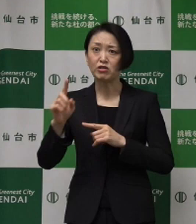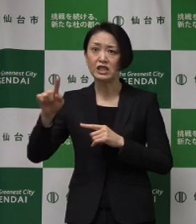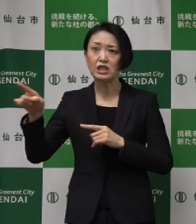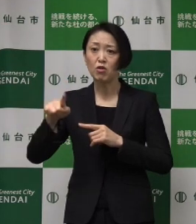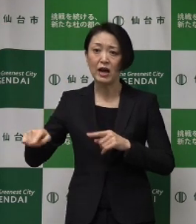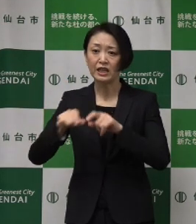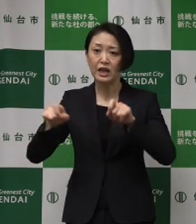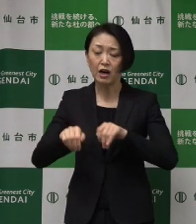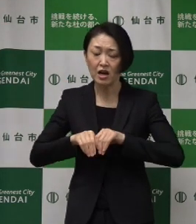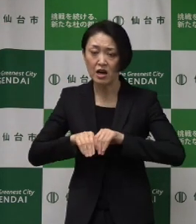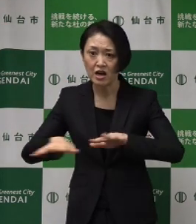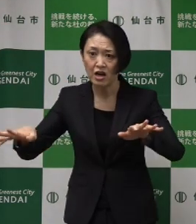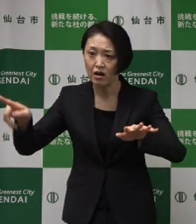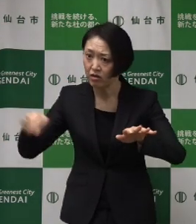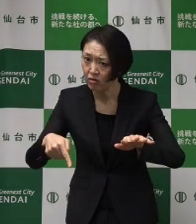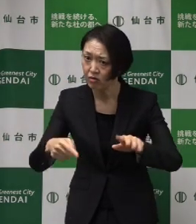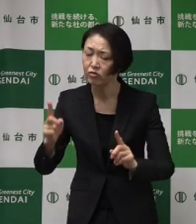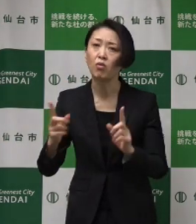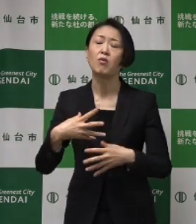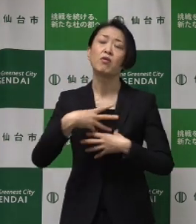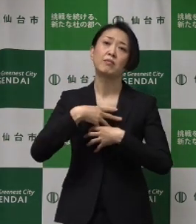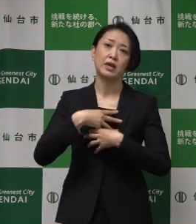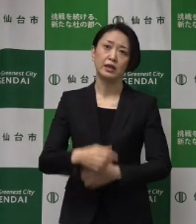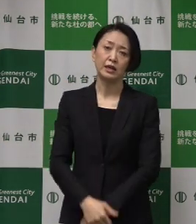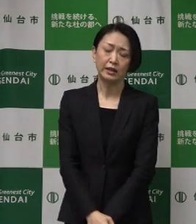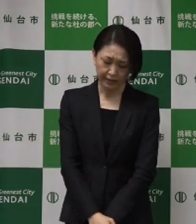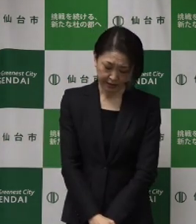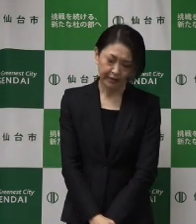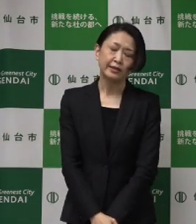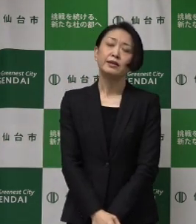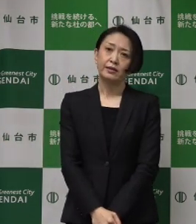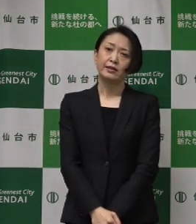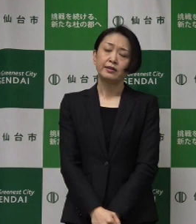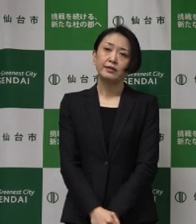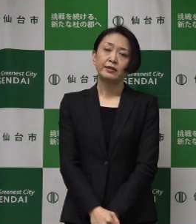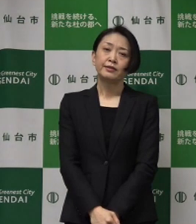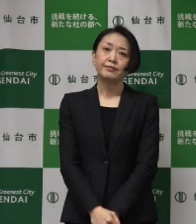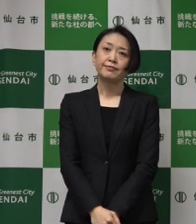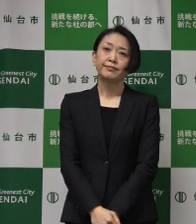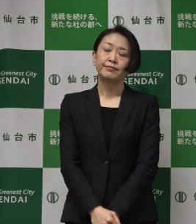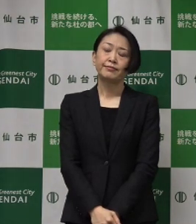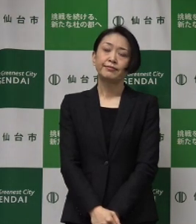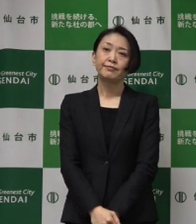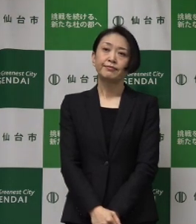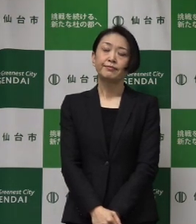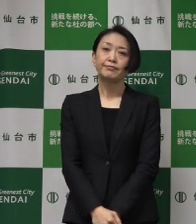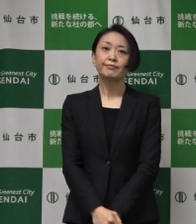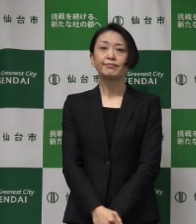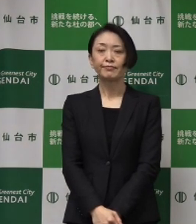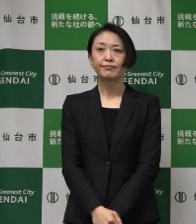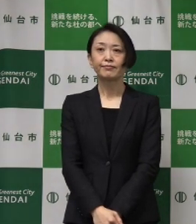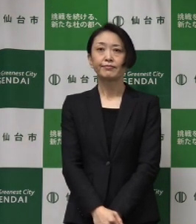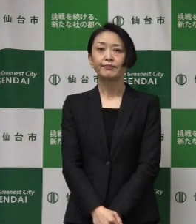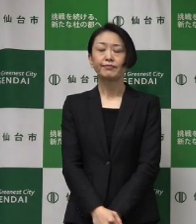染に結びつかないとも限らない、いわゆる緊張感を持って今いるところでございます。そういう中で